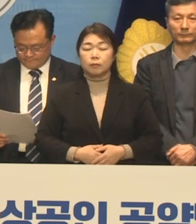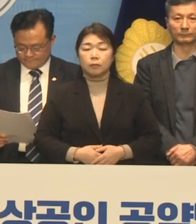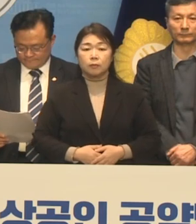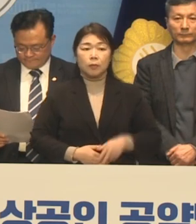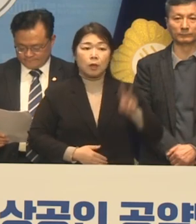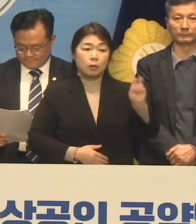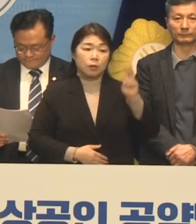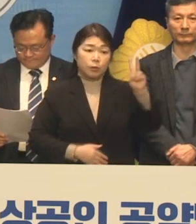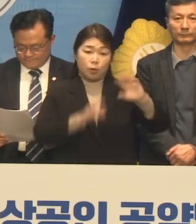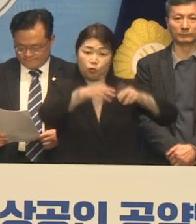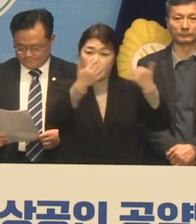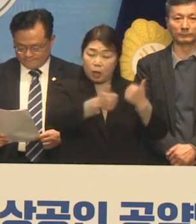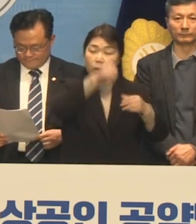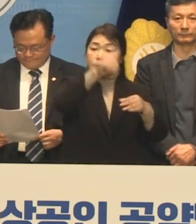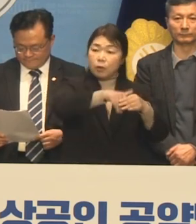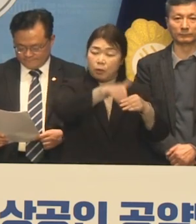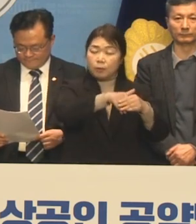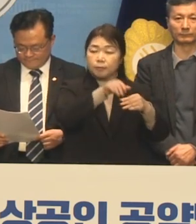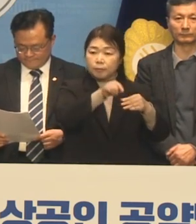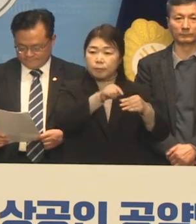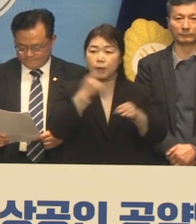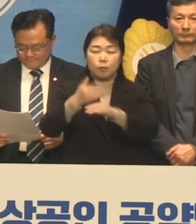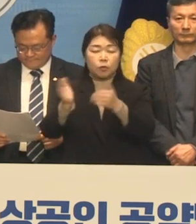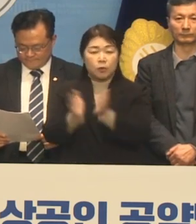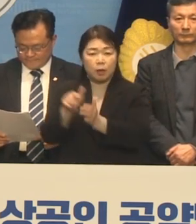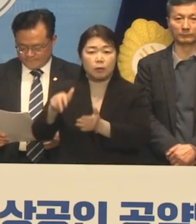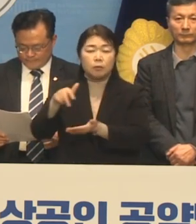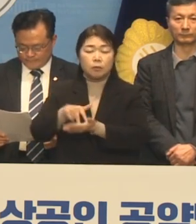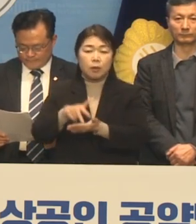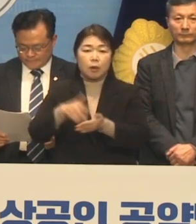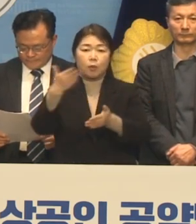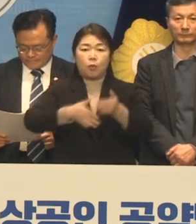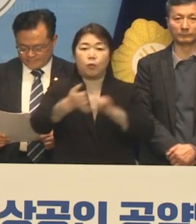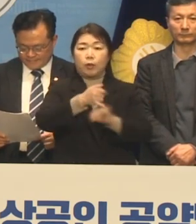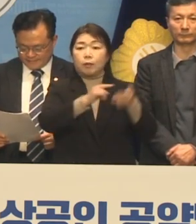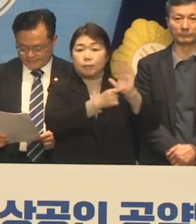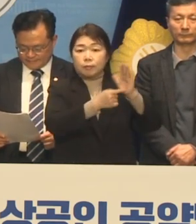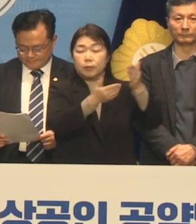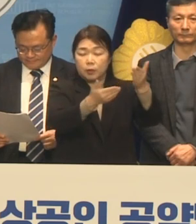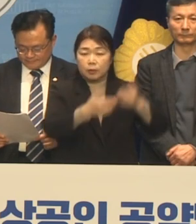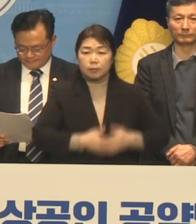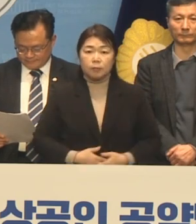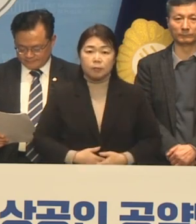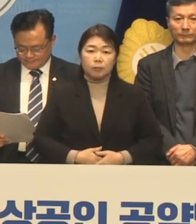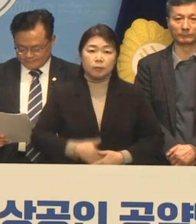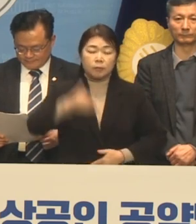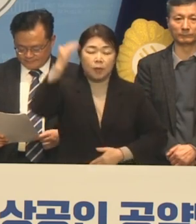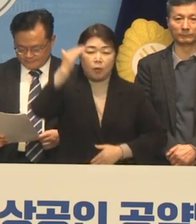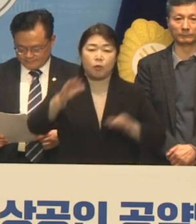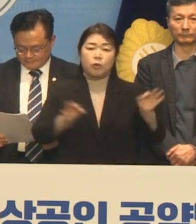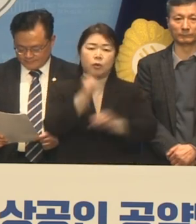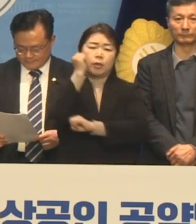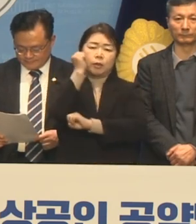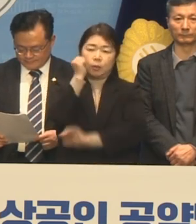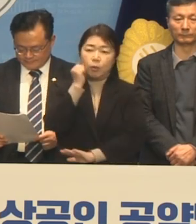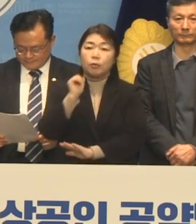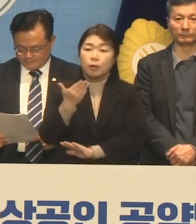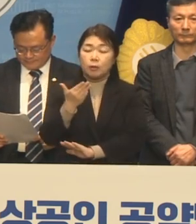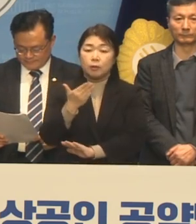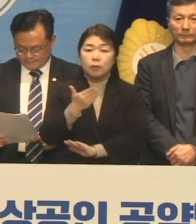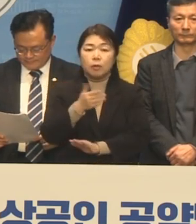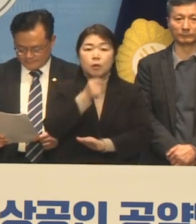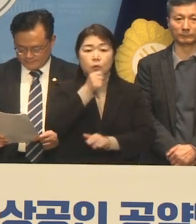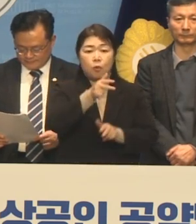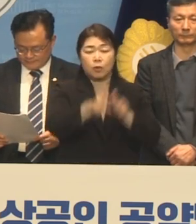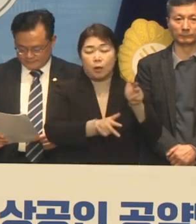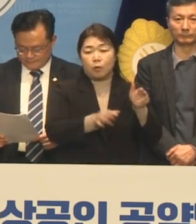제22대 총선 더불어민주당 소상공인 공약. 우리 경제의 뿌리이자 민생경제의 근간인